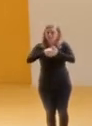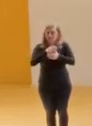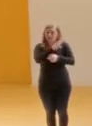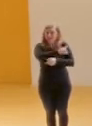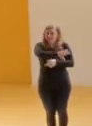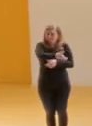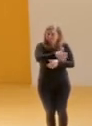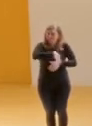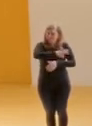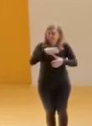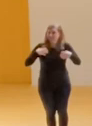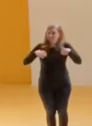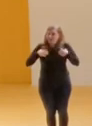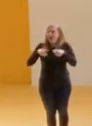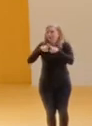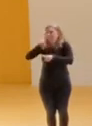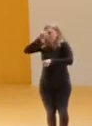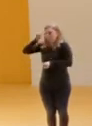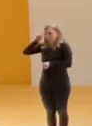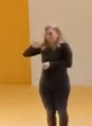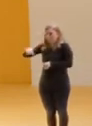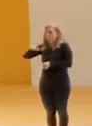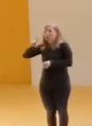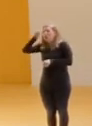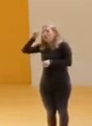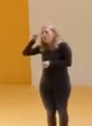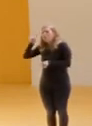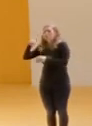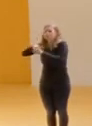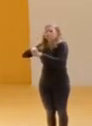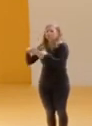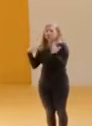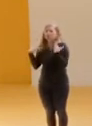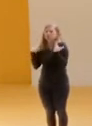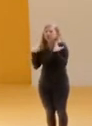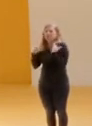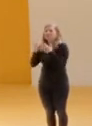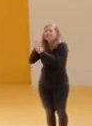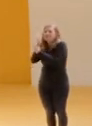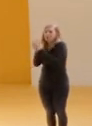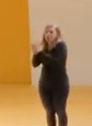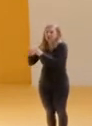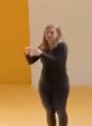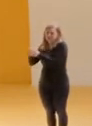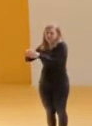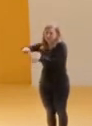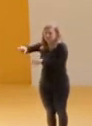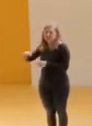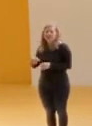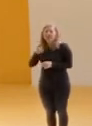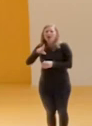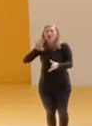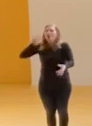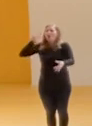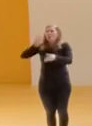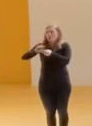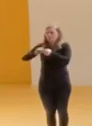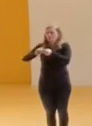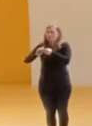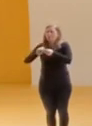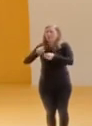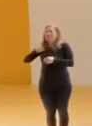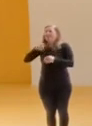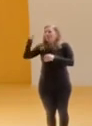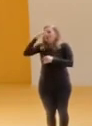żyjących w takich prostszych właśnie plemionach o co chodzi podsumował Dobrze te teorie jak i Stefan guyne w swojej bardzo